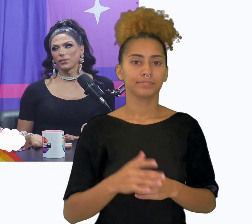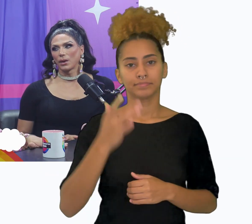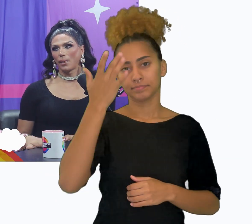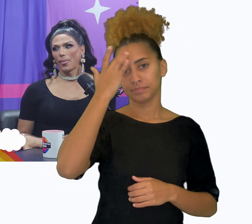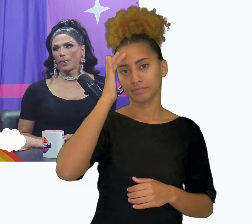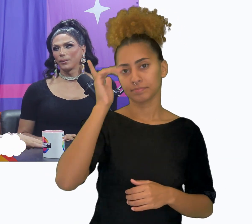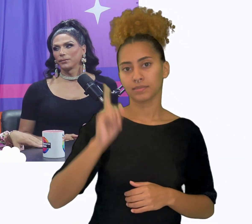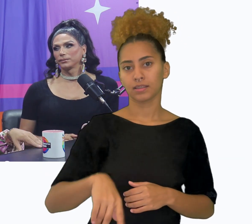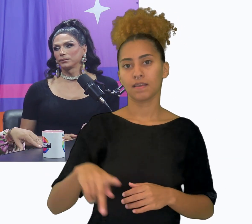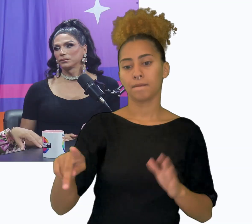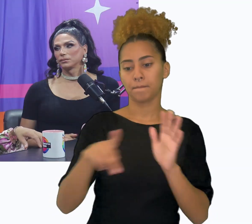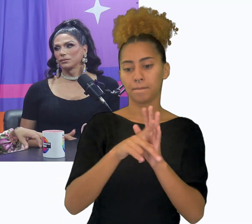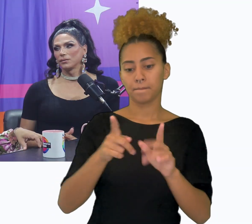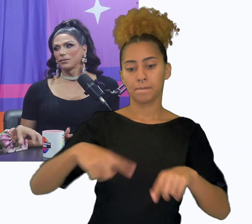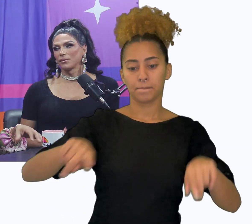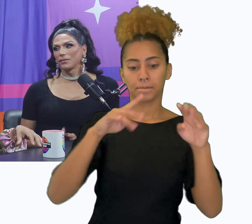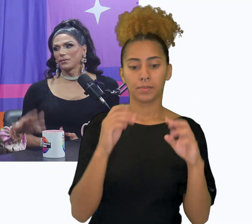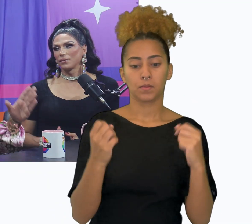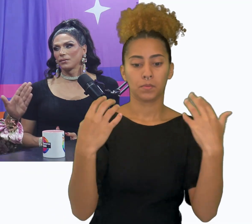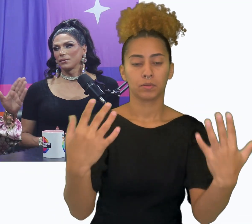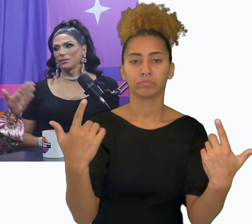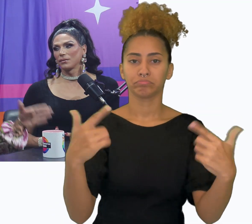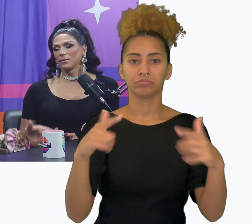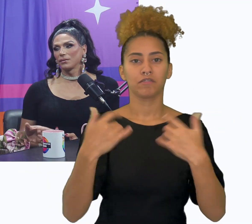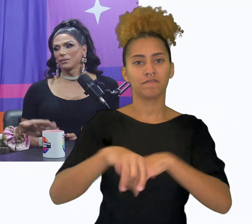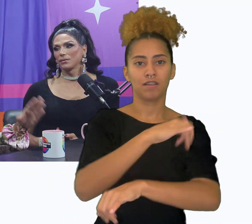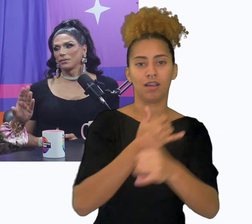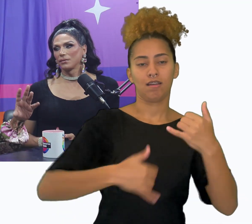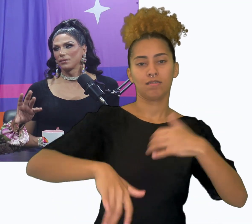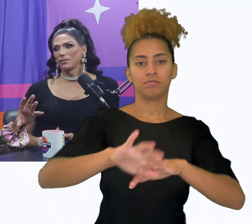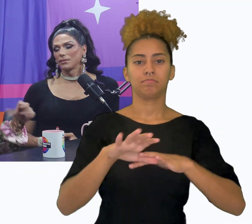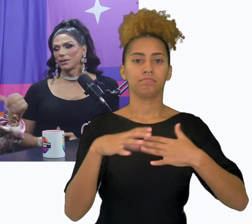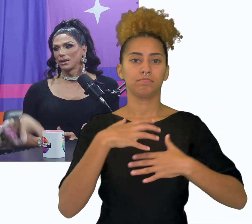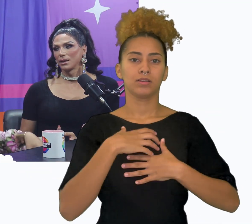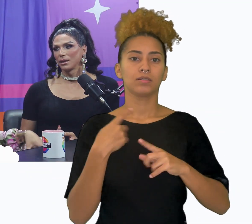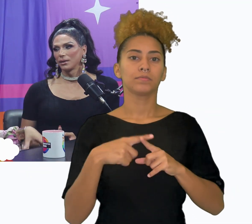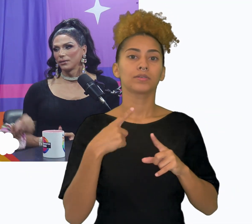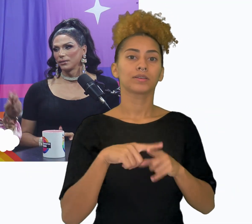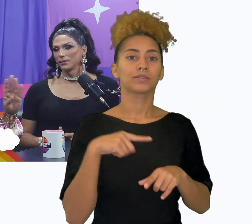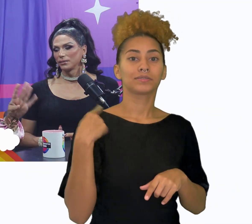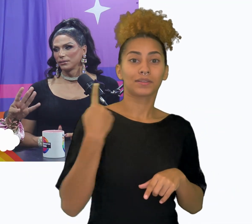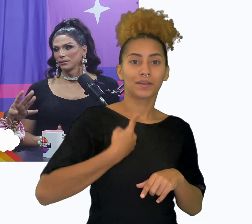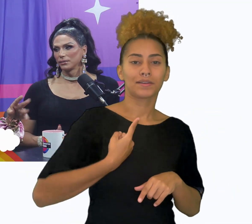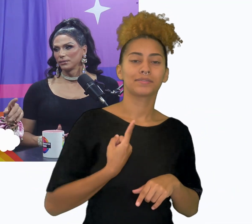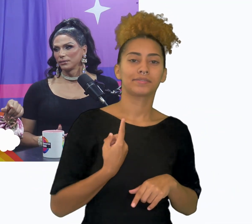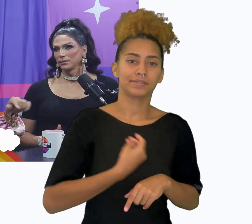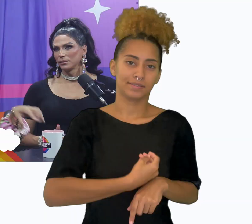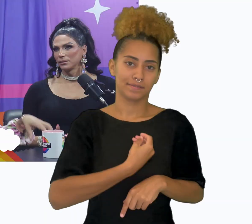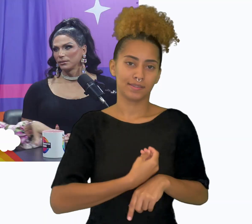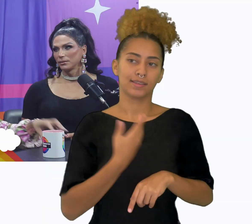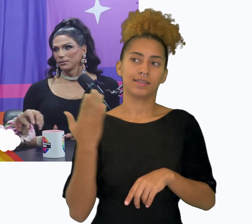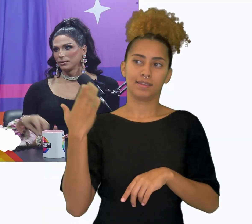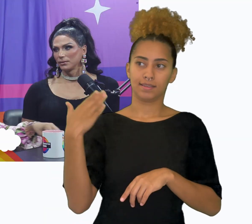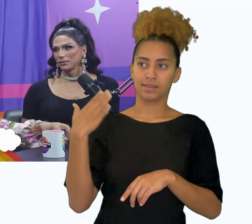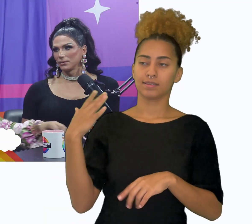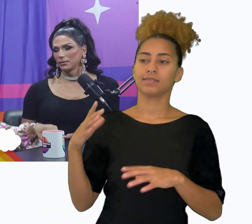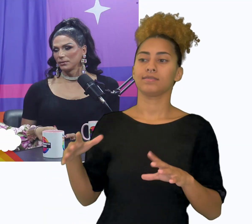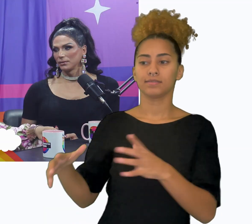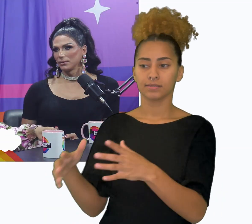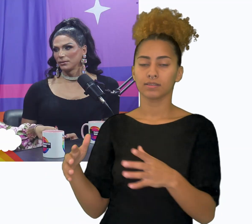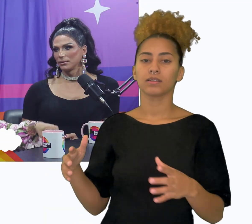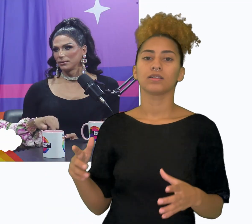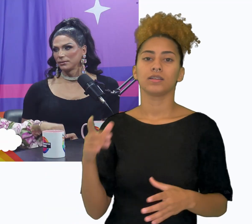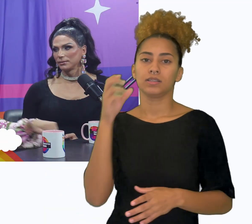acho que o próprio público não tem mais aquela vibe, porque a Divine, a nossa geração era aquela pessoa, a gente ia esse